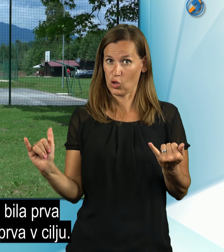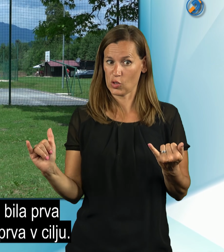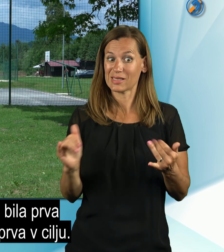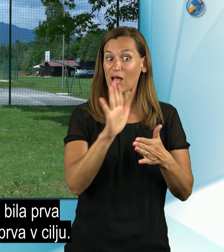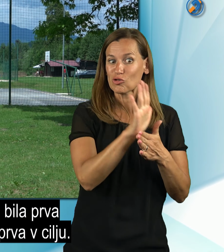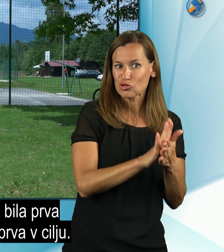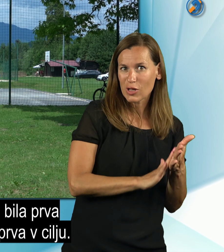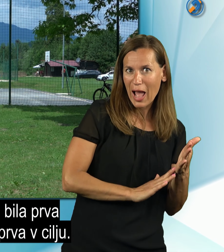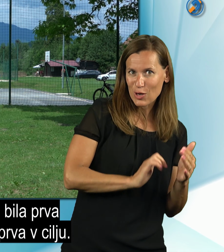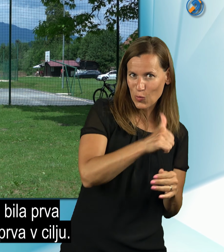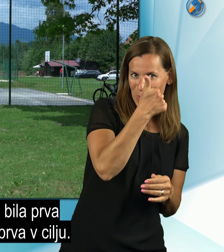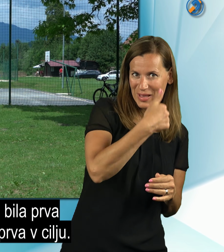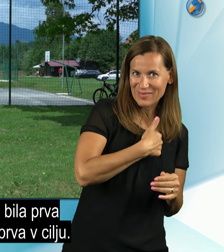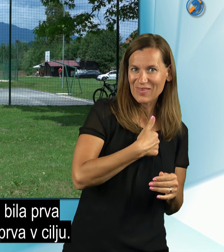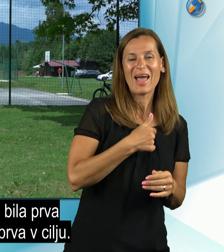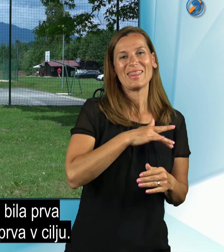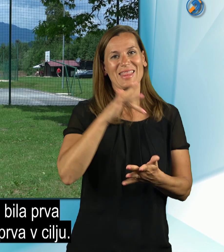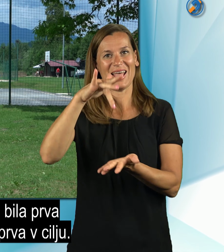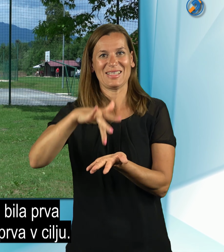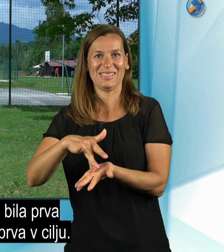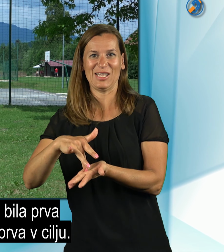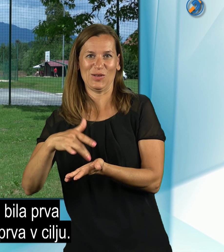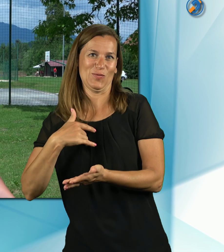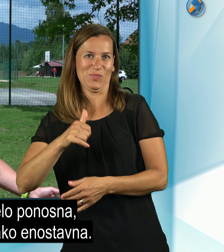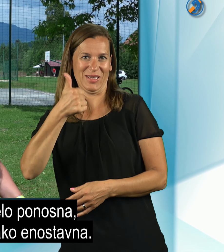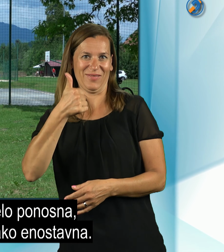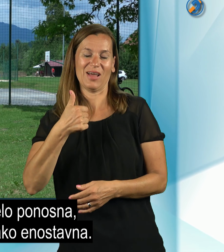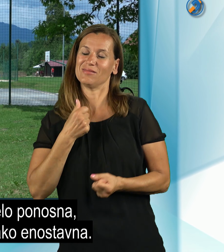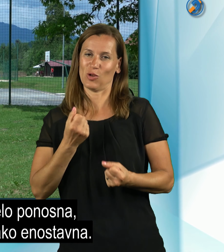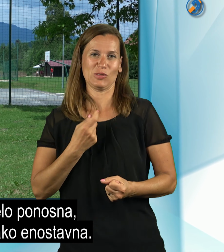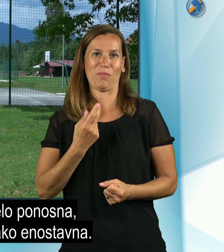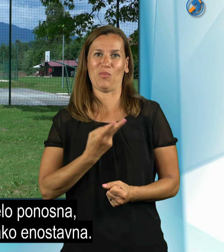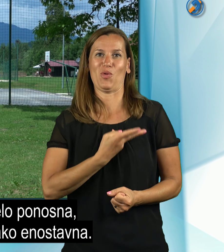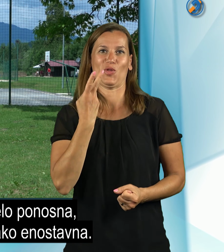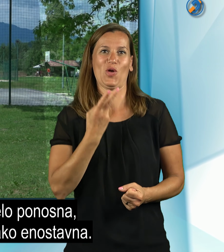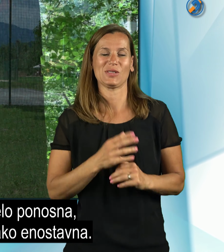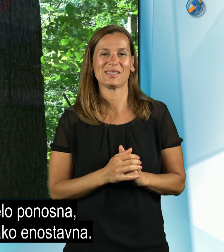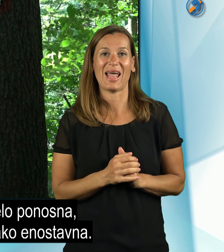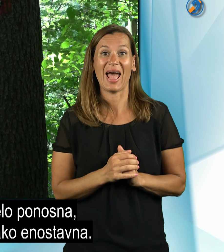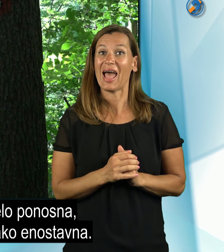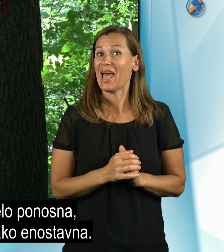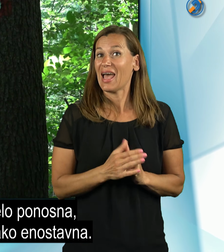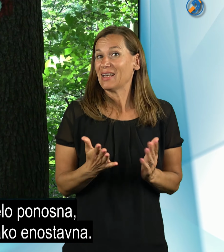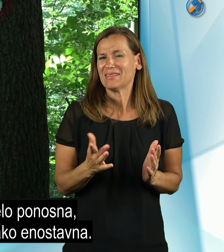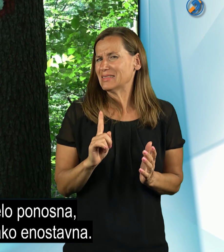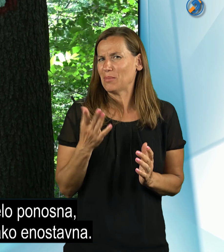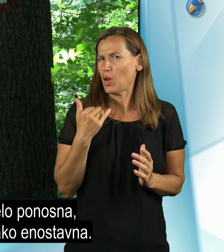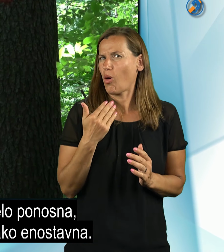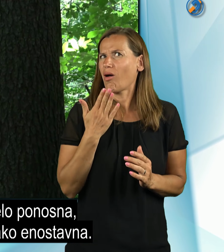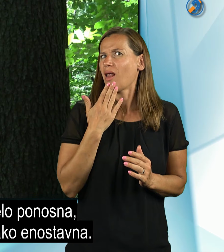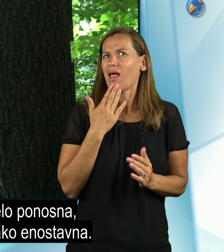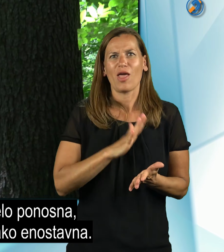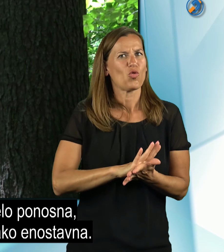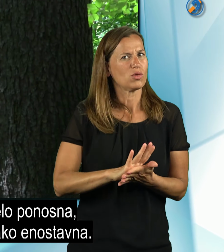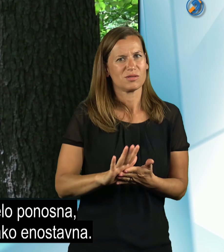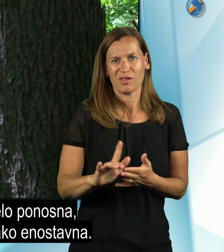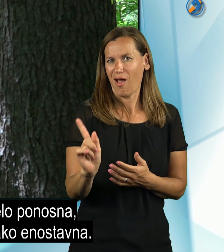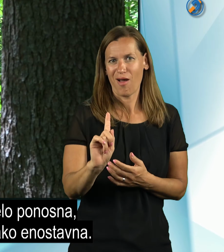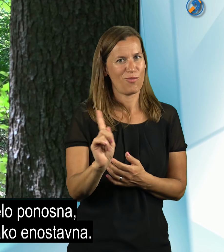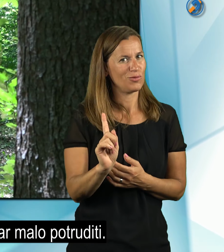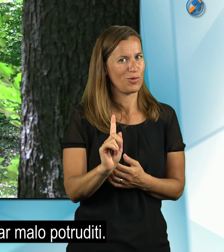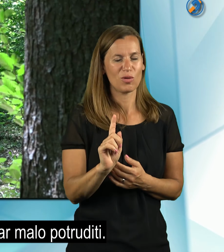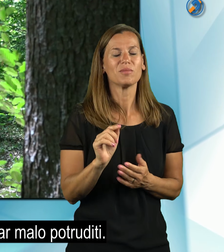Letos na štartu prva in na cilju prva. Ja, zelo sem ponosna na to, čeprav ni bilo tako enostavna